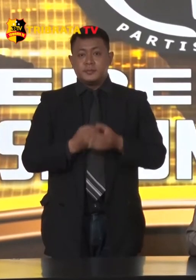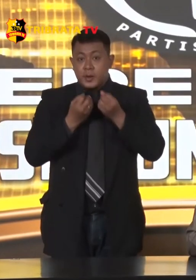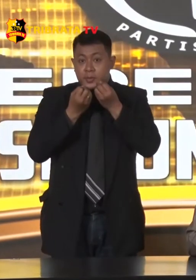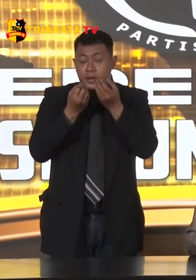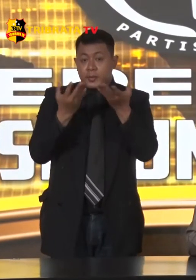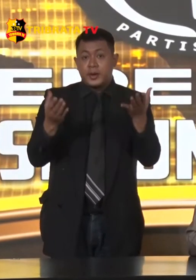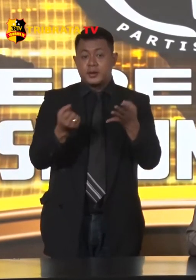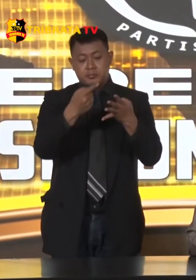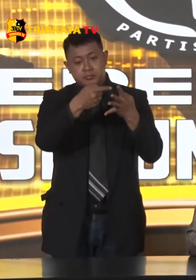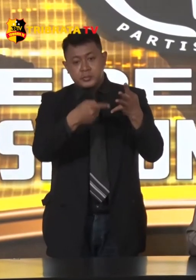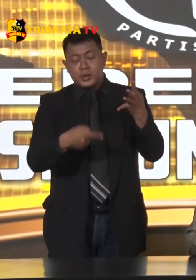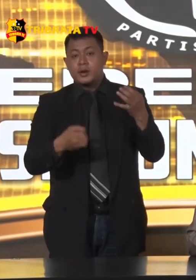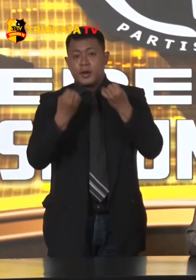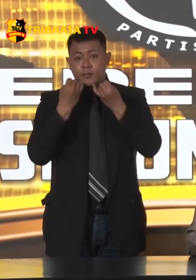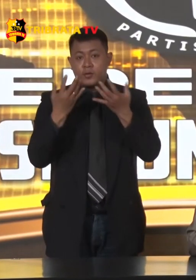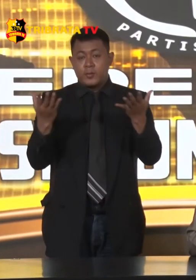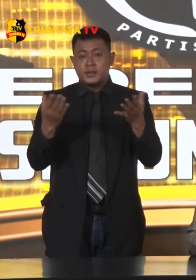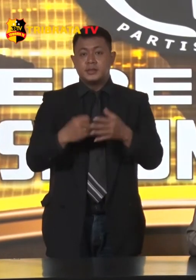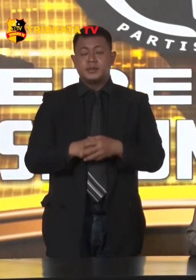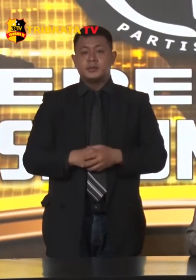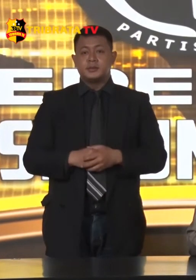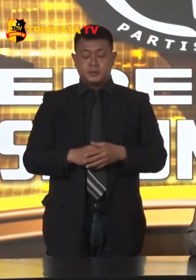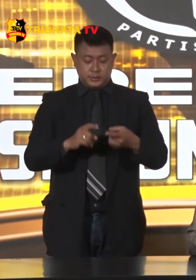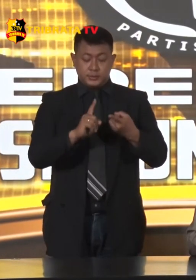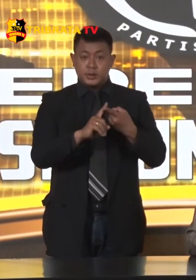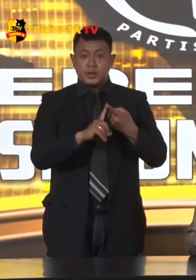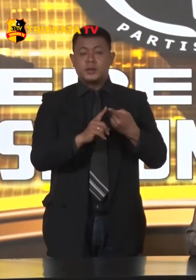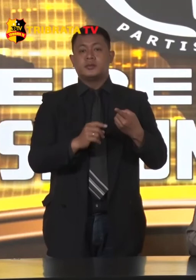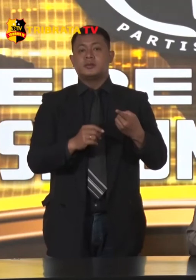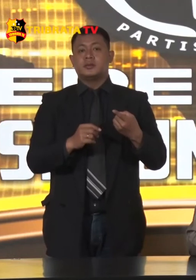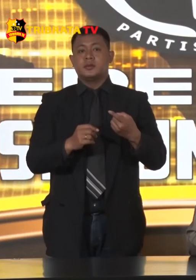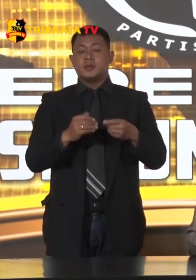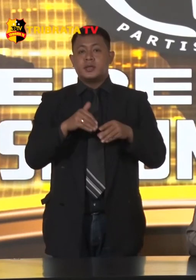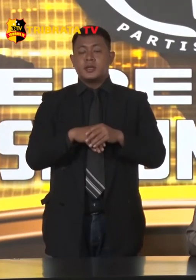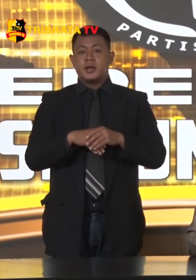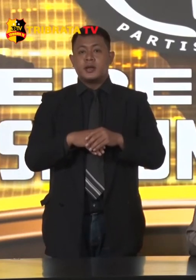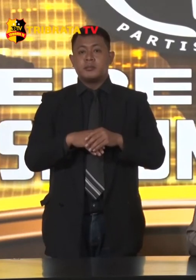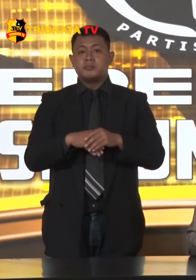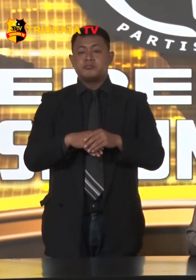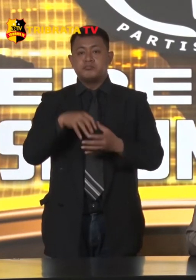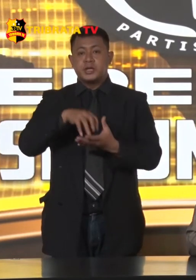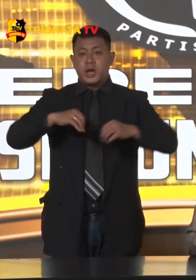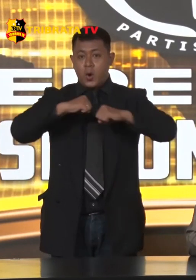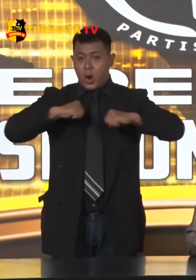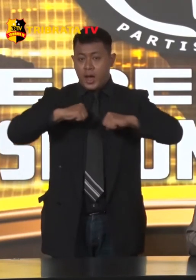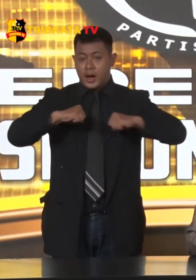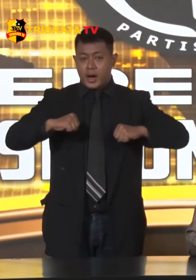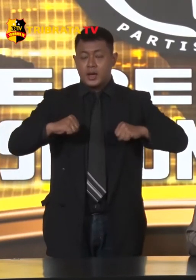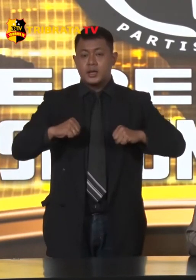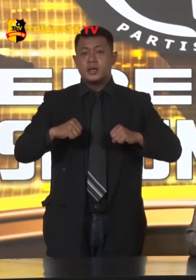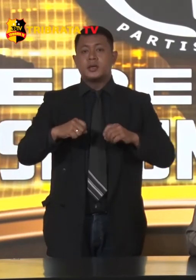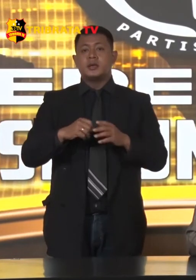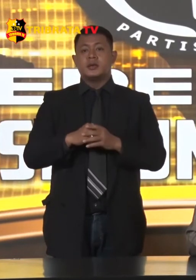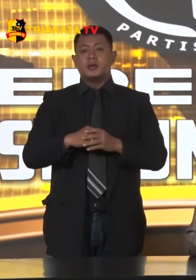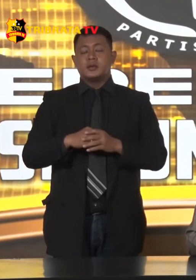menyampaikan beberapa informasi. Yang pertama tentunya dalam bidang olahraga, Polri